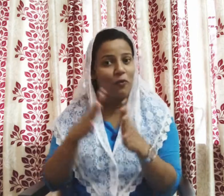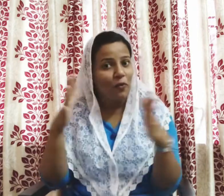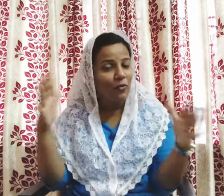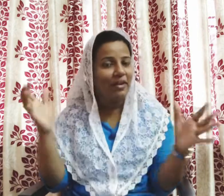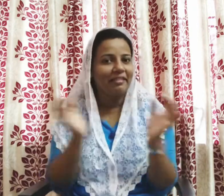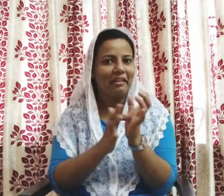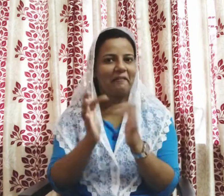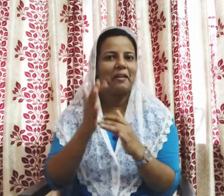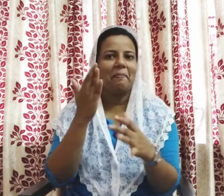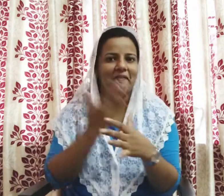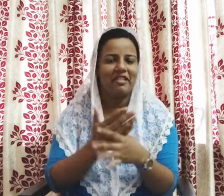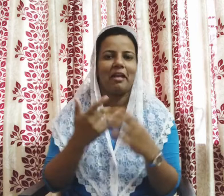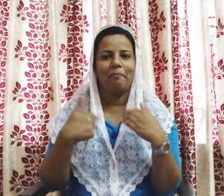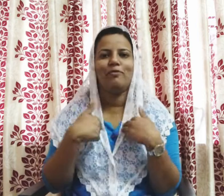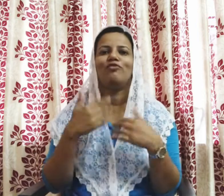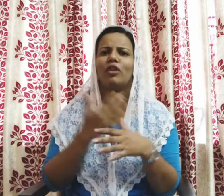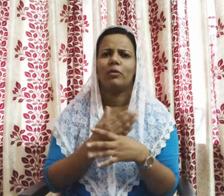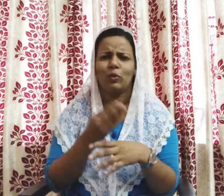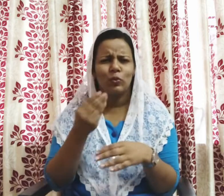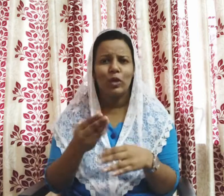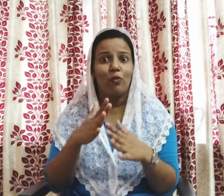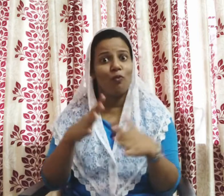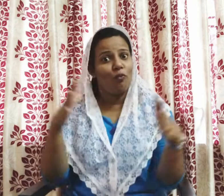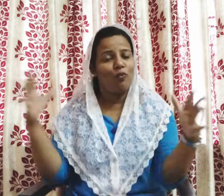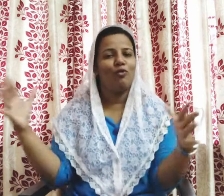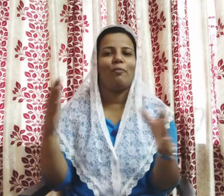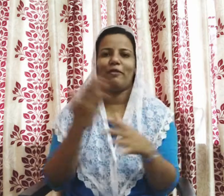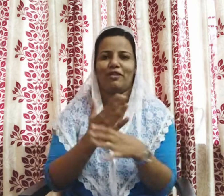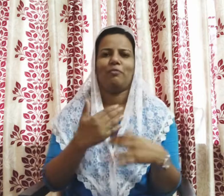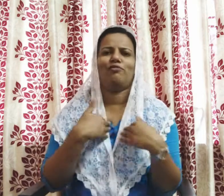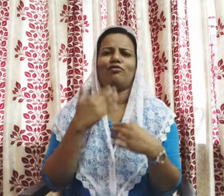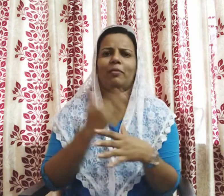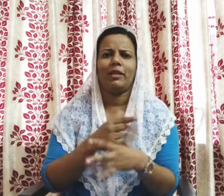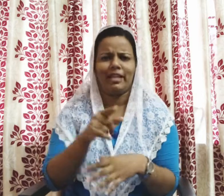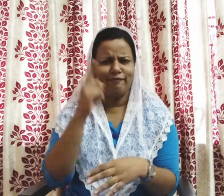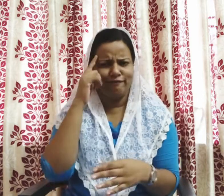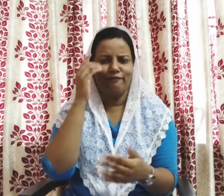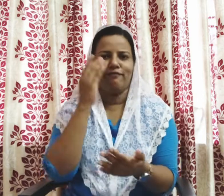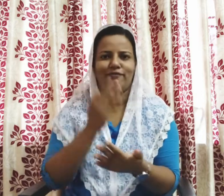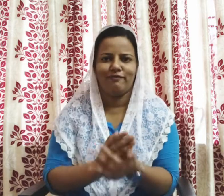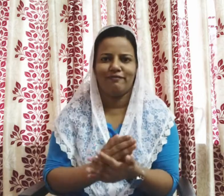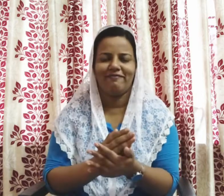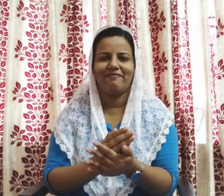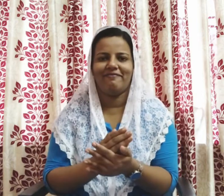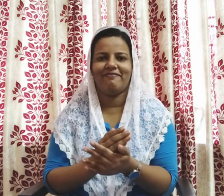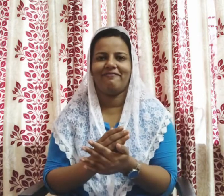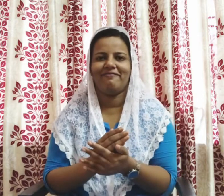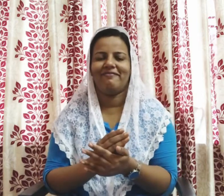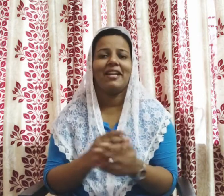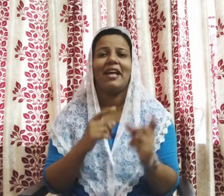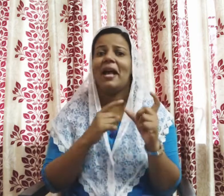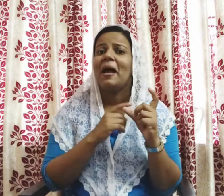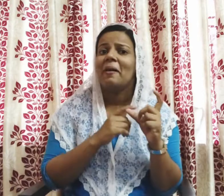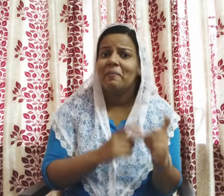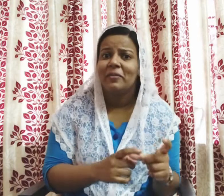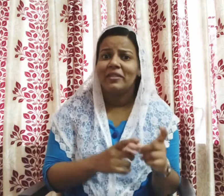ചെയ്യുവാനായിട്ട്. ഓ, ചെറിയ പ്രവൃത്തി ചെയ്യുവാനായിട്ടല്ല, വലിയ പ്രവൃത്തി ചെയ്യുവാനായിട്ട്. വിശ്വസിച്ചാട്ടെ, അപ്പോസ്തോലന്മാരുടെ അതേ